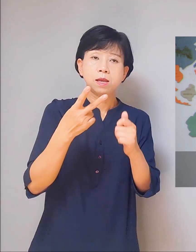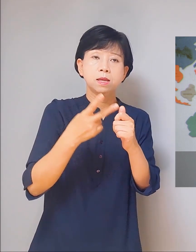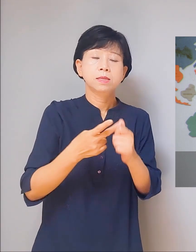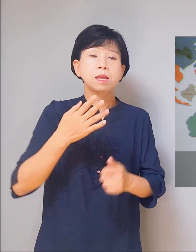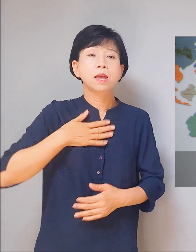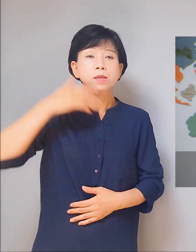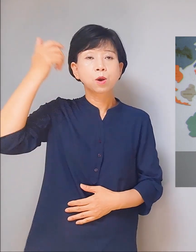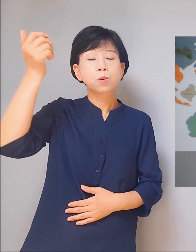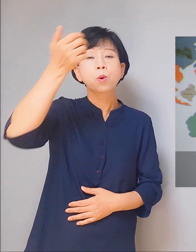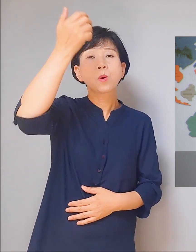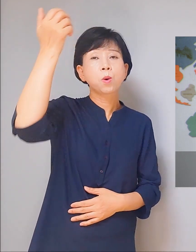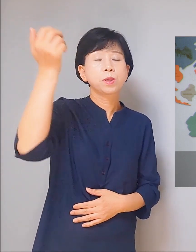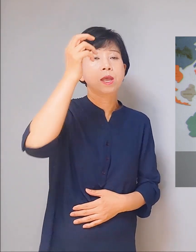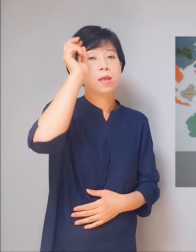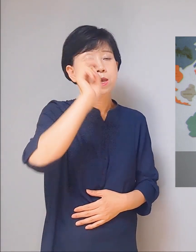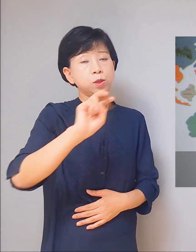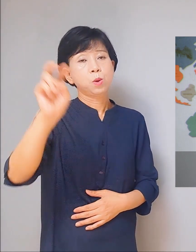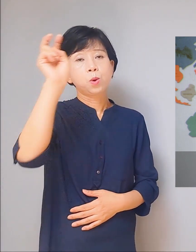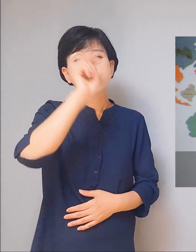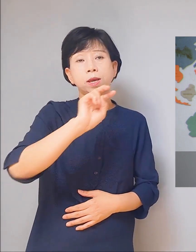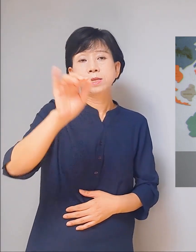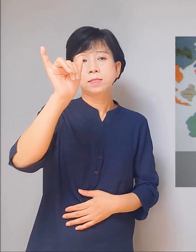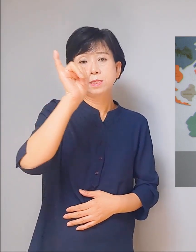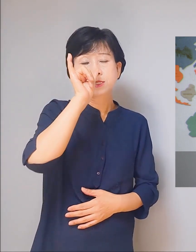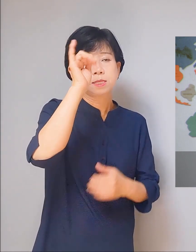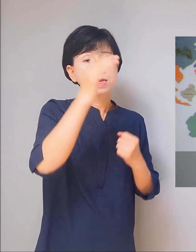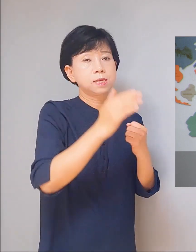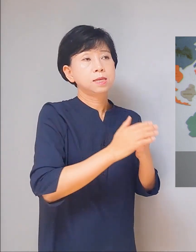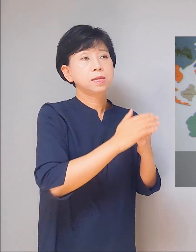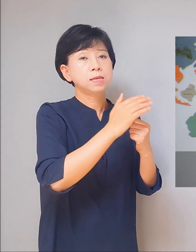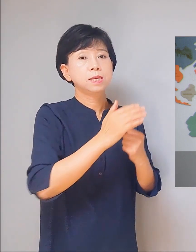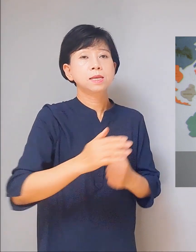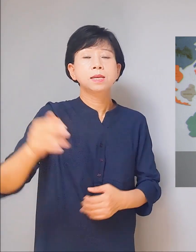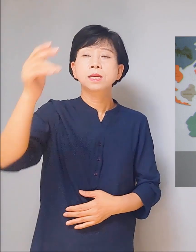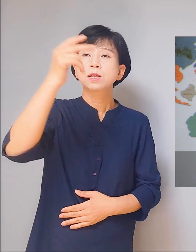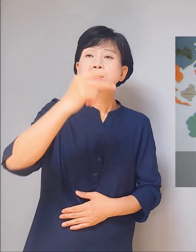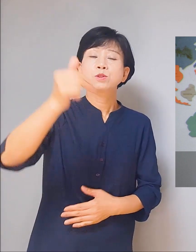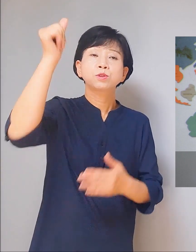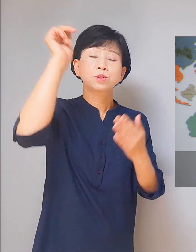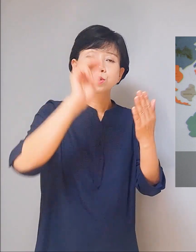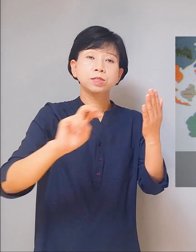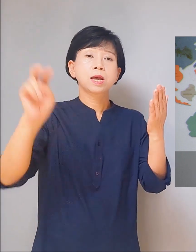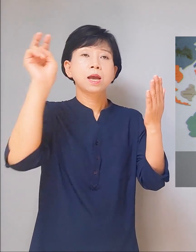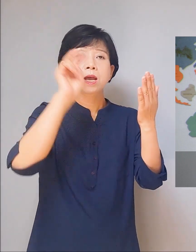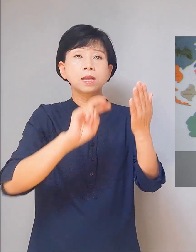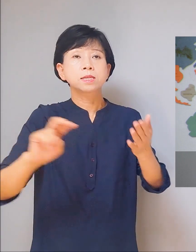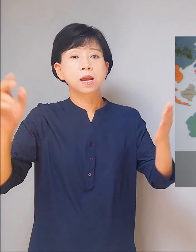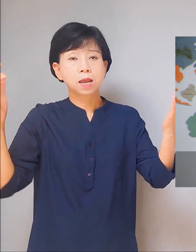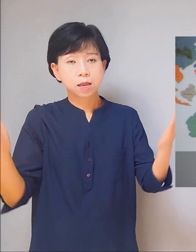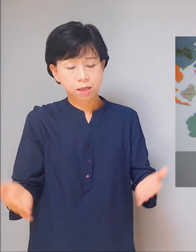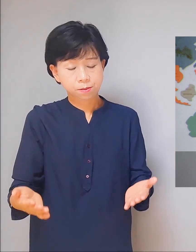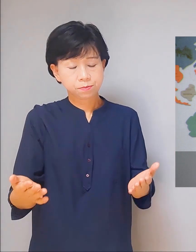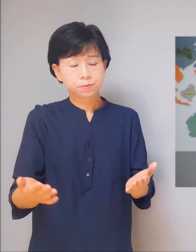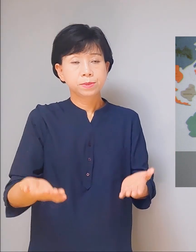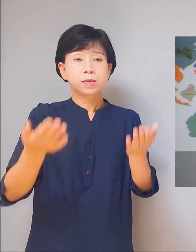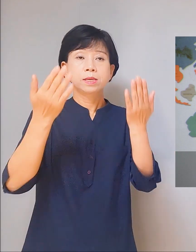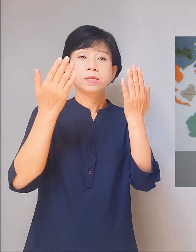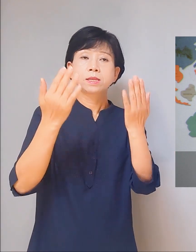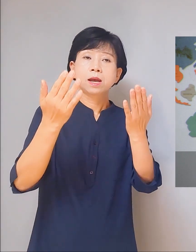기쁘다. 내 영혼에 노래 있으니 주